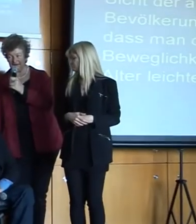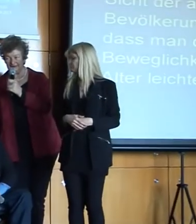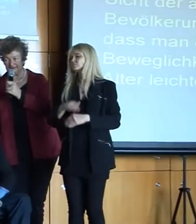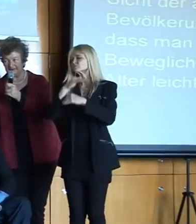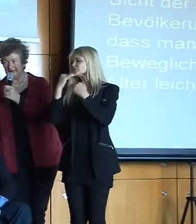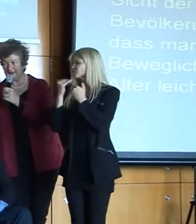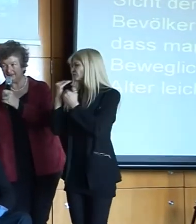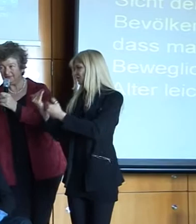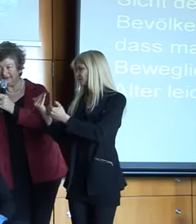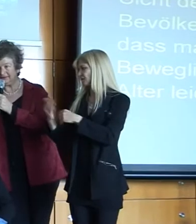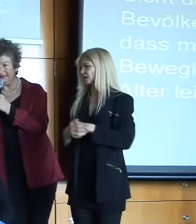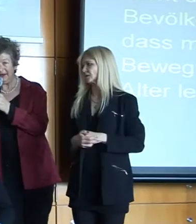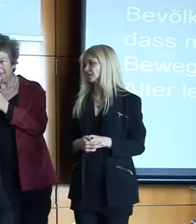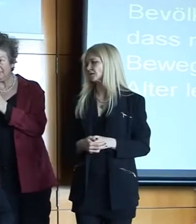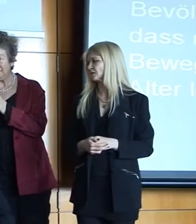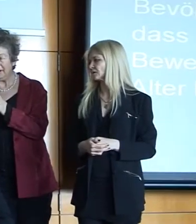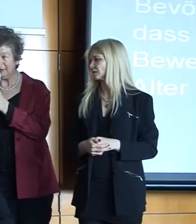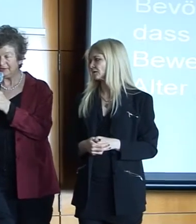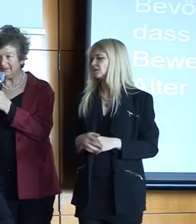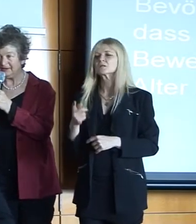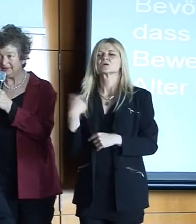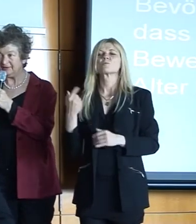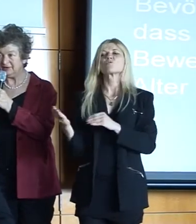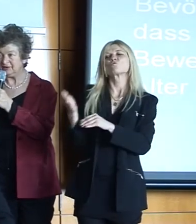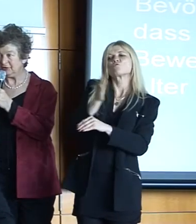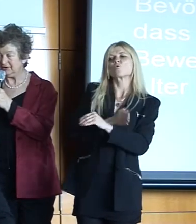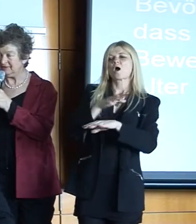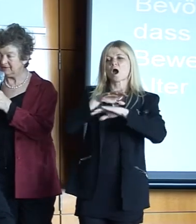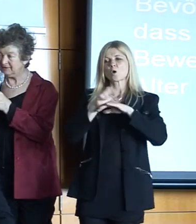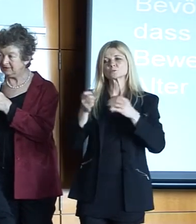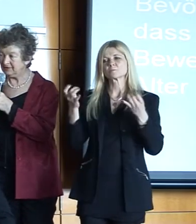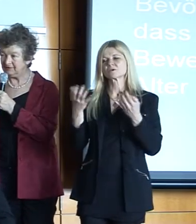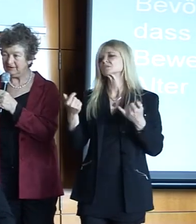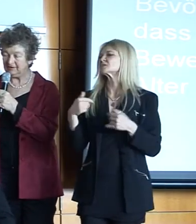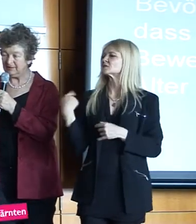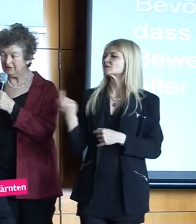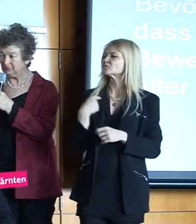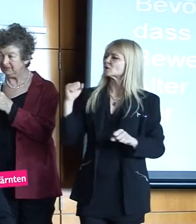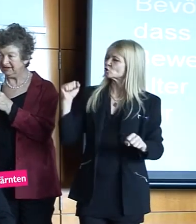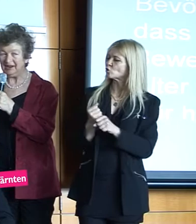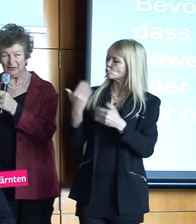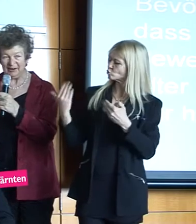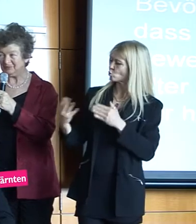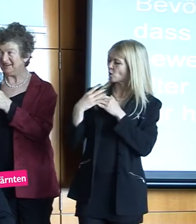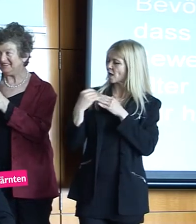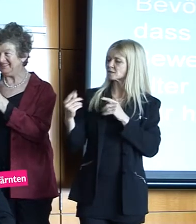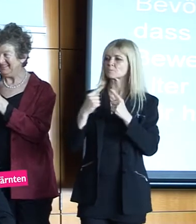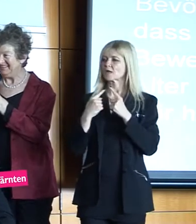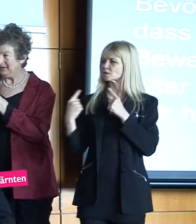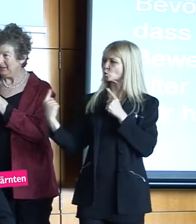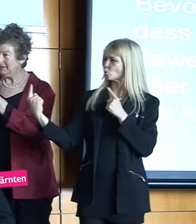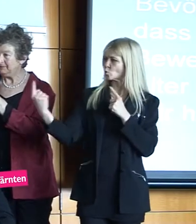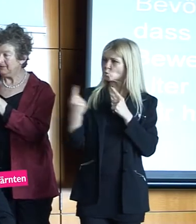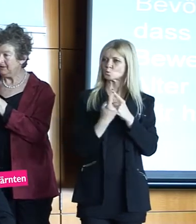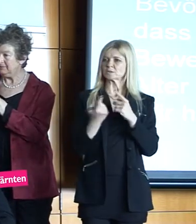Vielen Dank. Wir haben vorher ausgemacht, dass wir doch jetzt diese Expertenrunde hier auch Experten